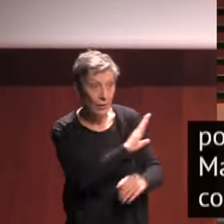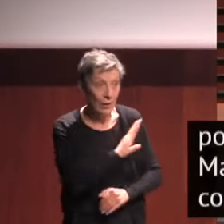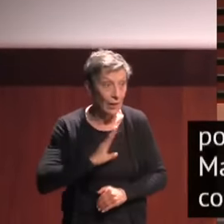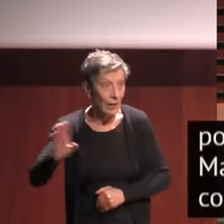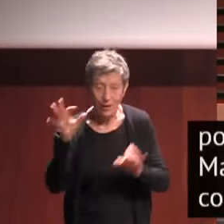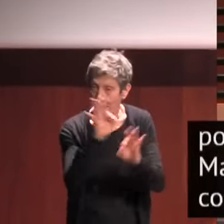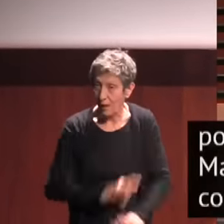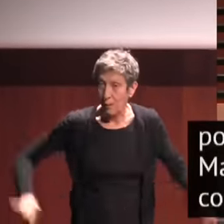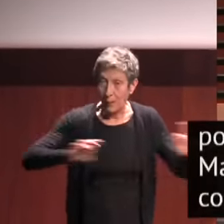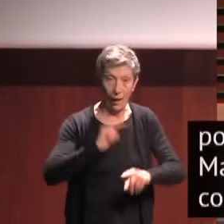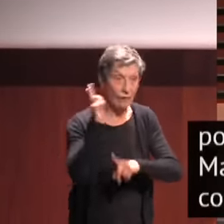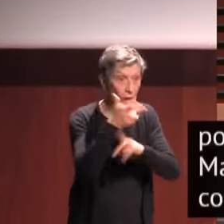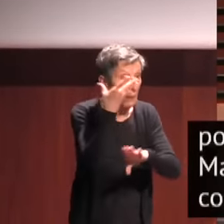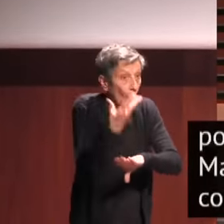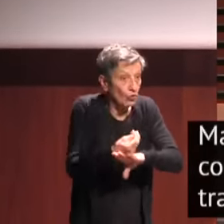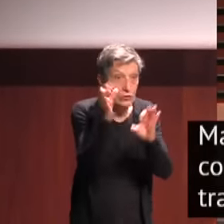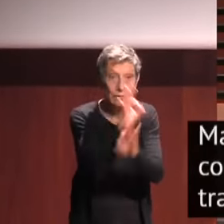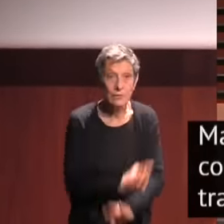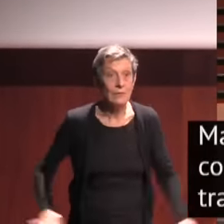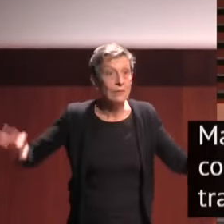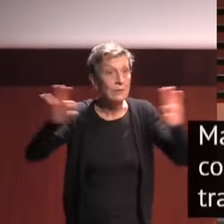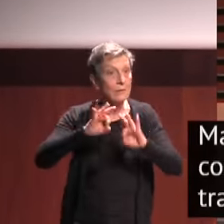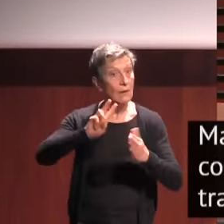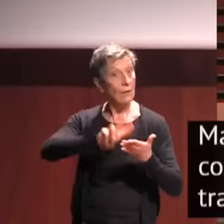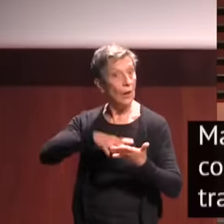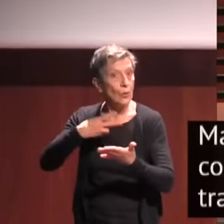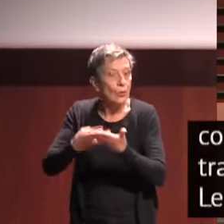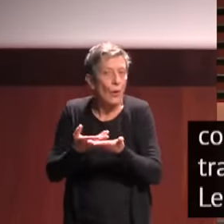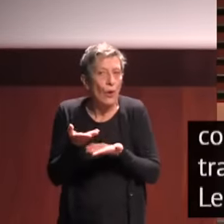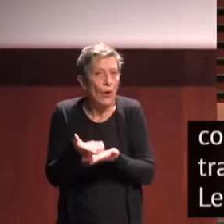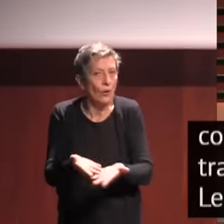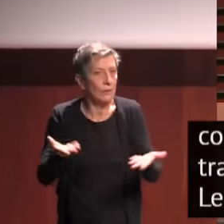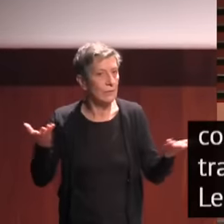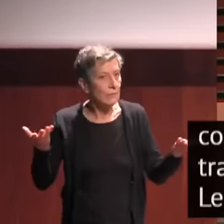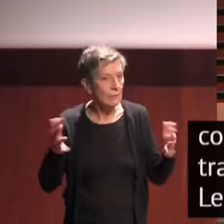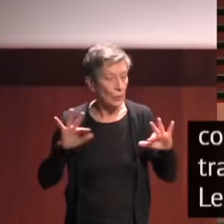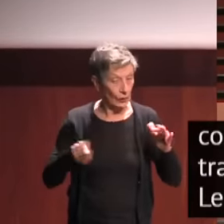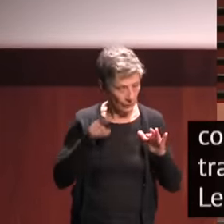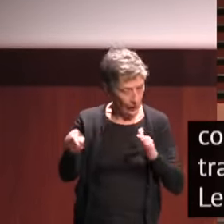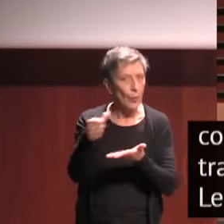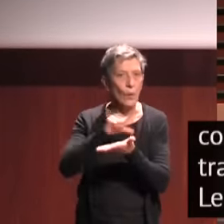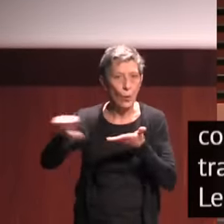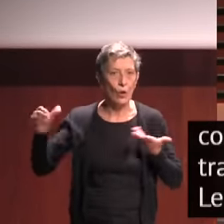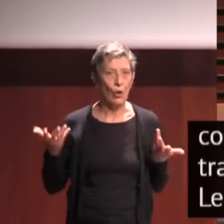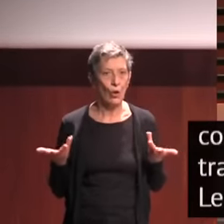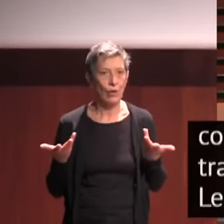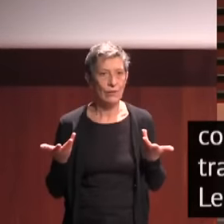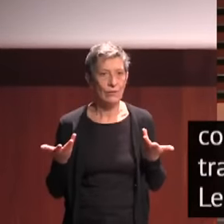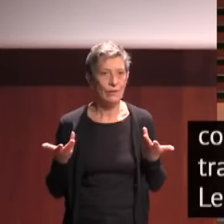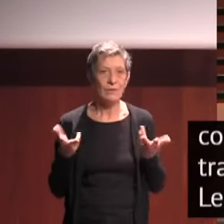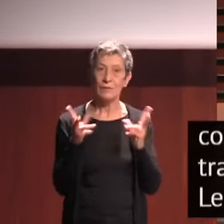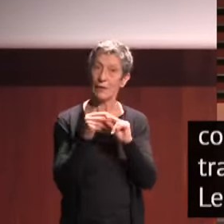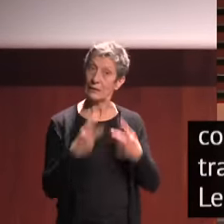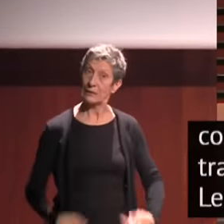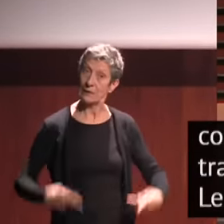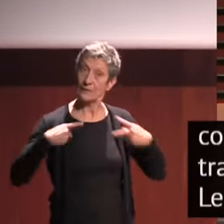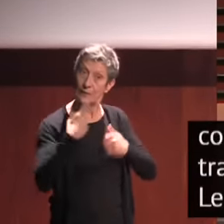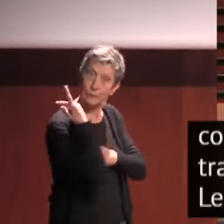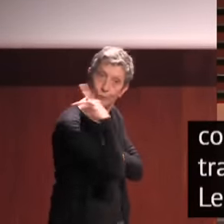enregistré. Donc, le traducteur ne deviendrait-il pas plutôt l'auteur du récit de vie d'Armand